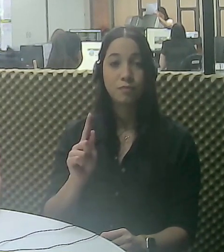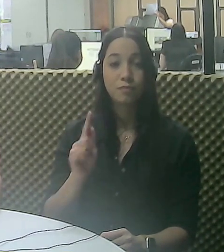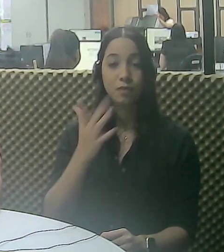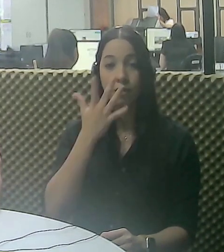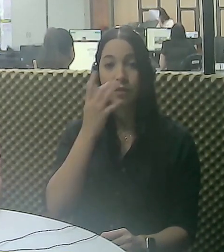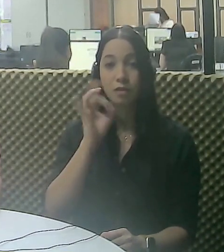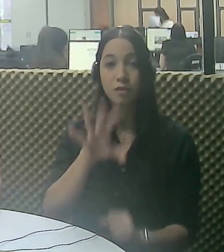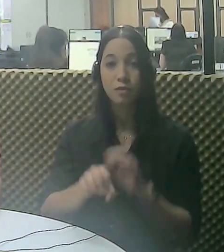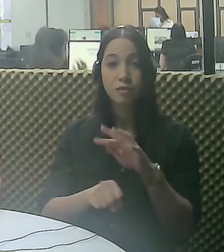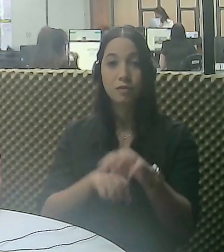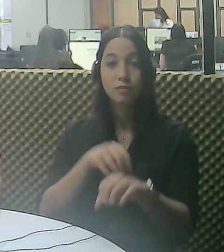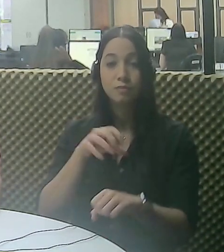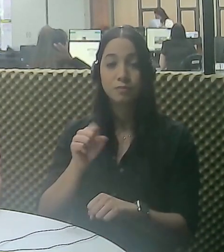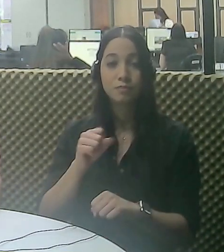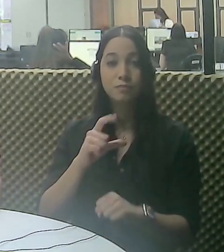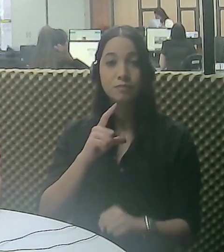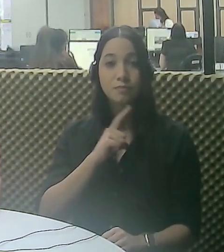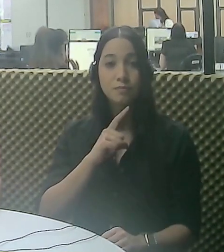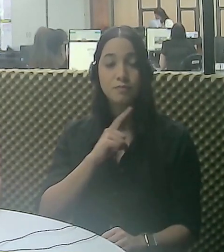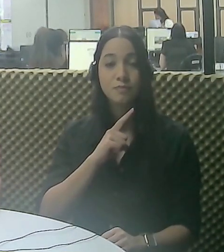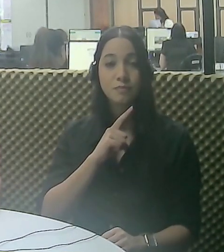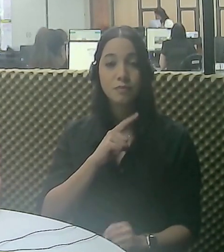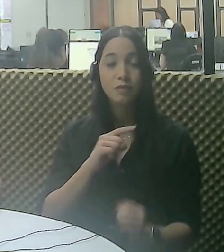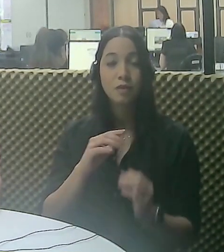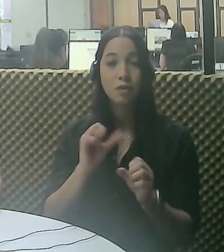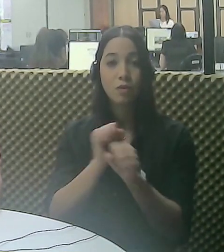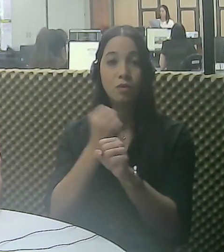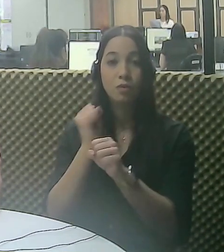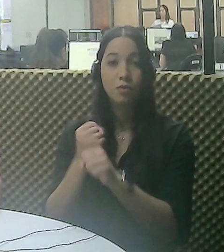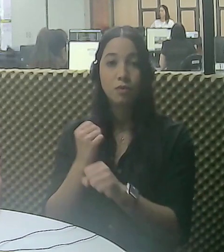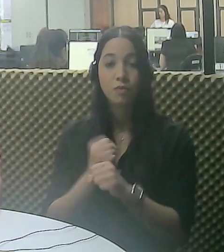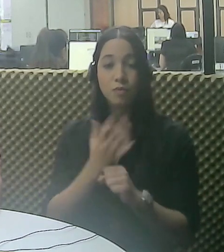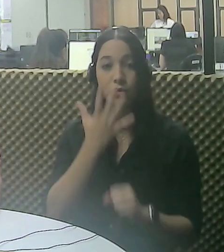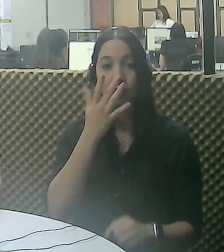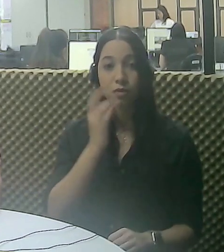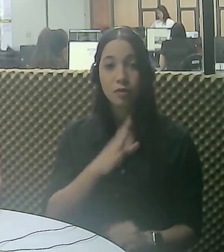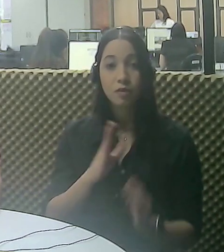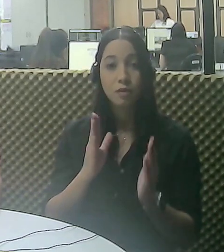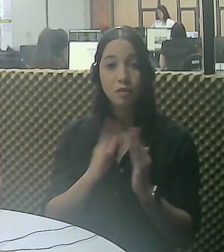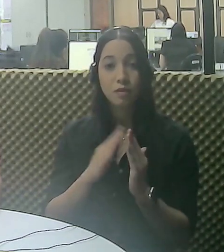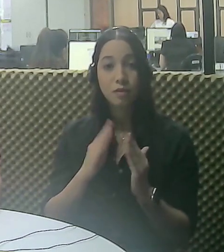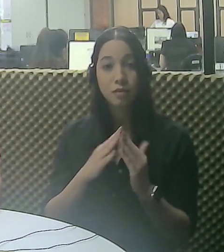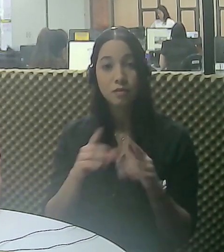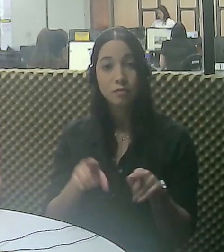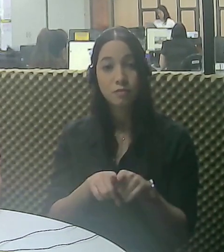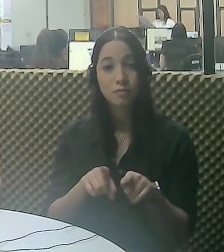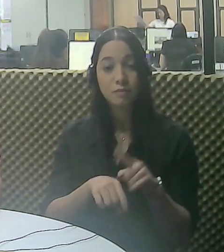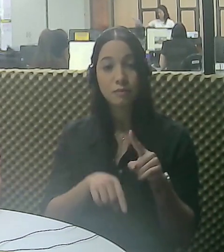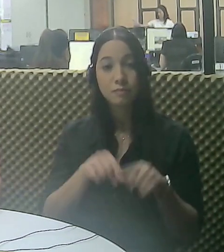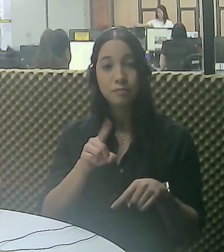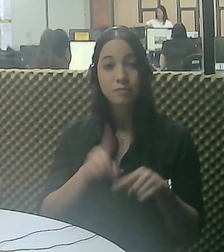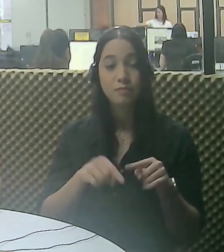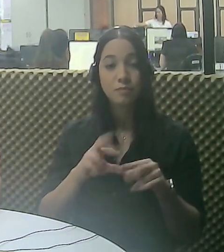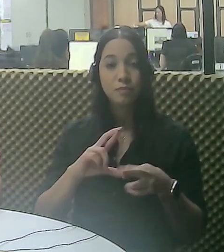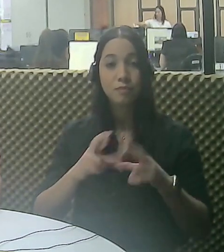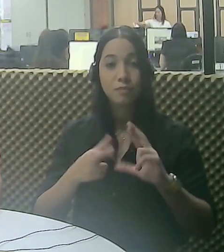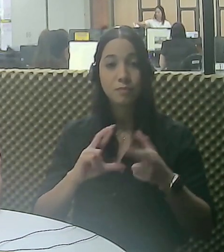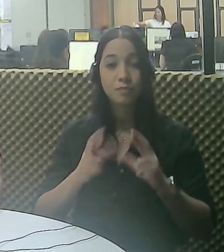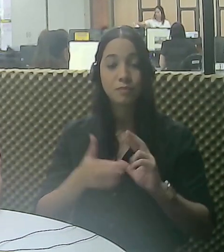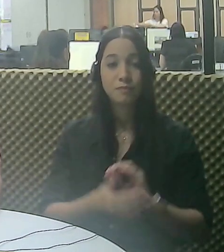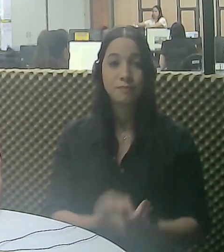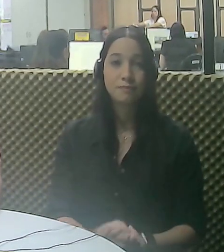recolhidos. Entre eles estão resíduos da construção civil, lixos domésticos e materiais